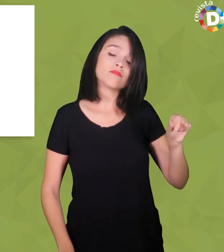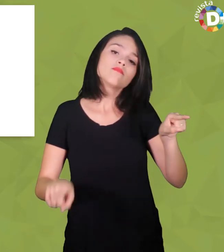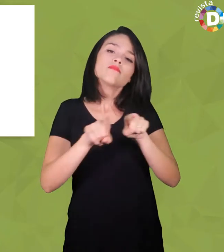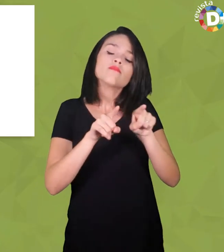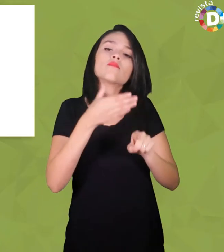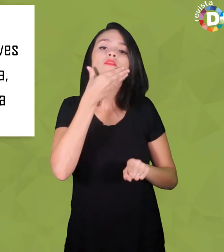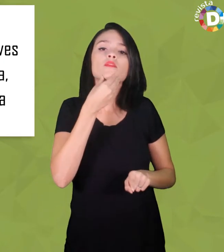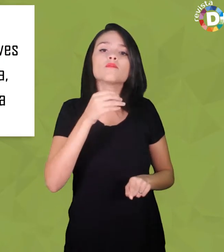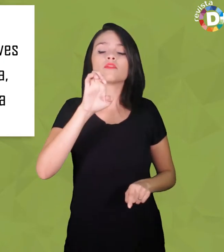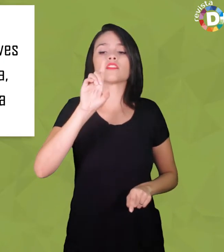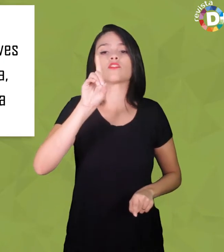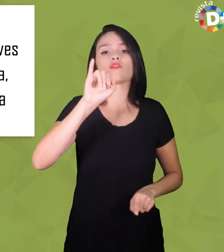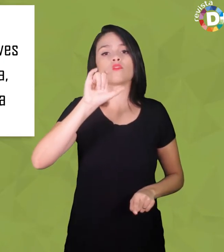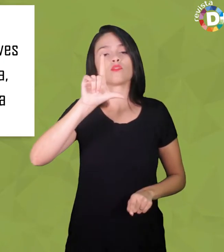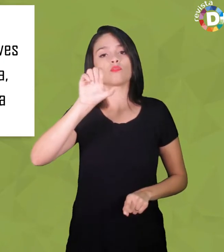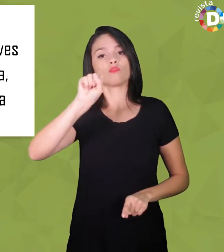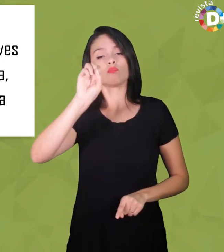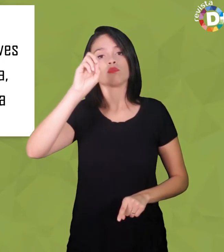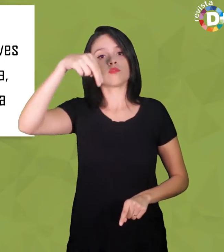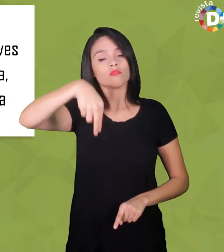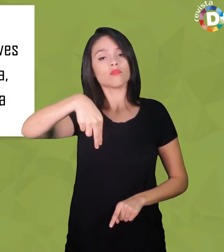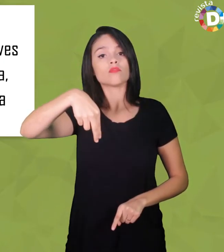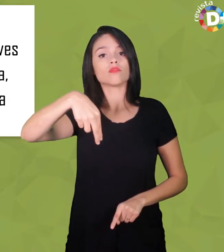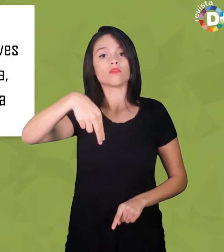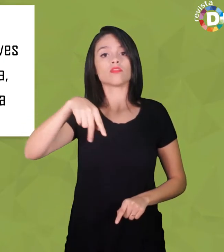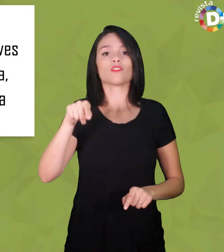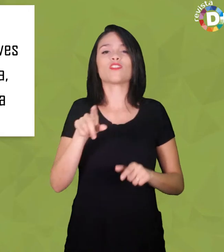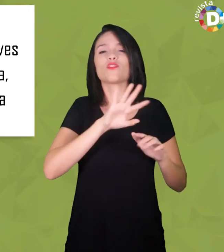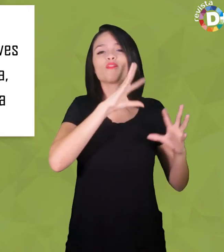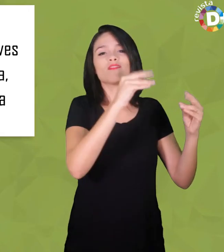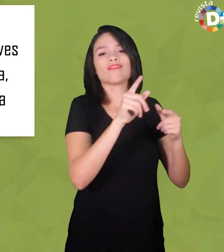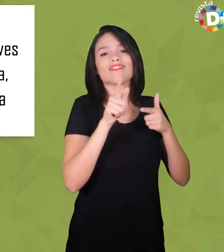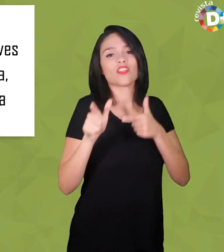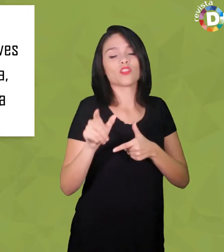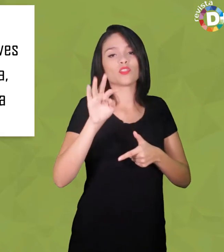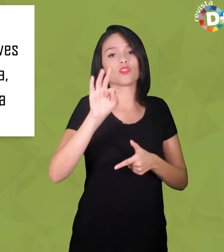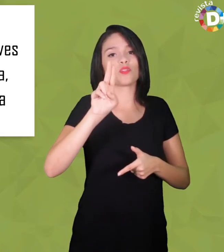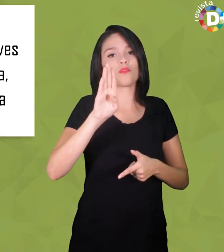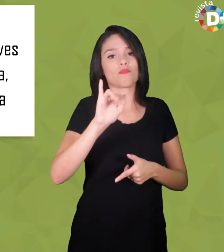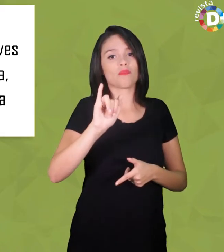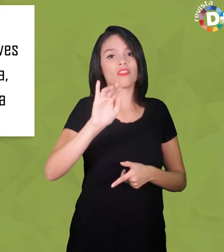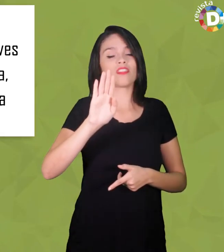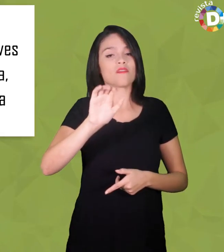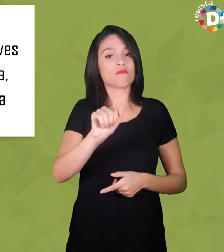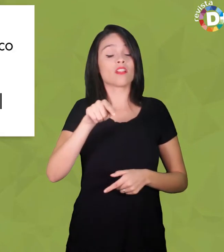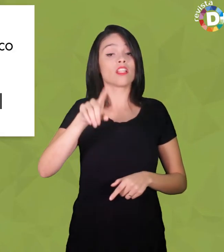adilson alves da rocha o tubiba diretor técnico do